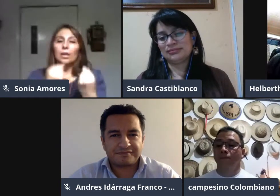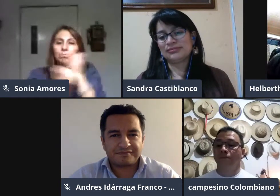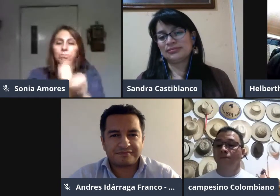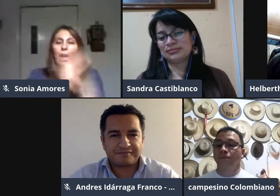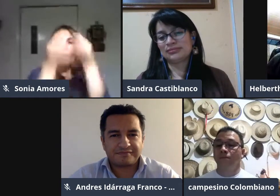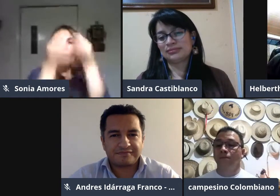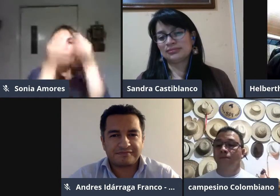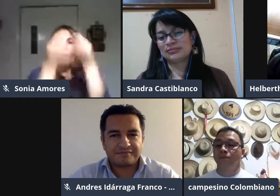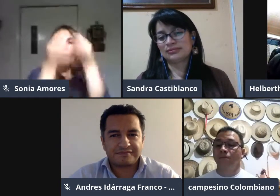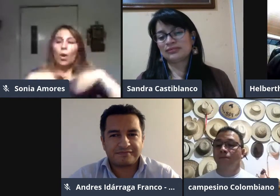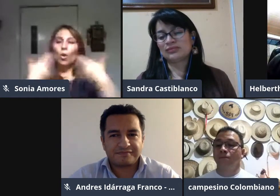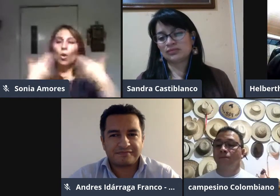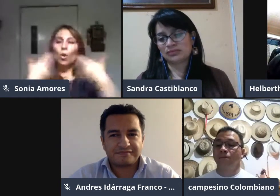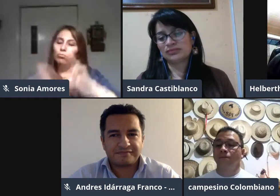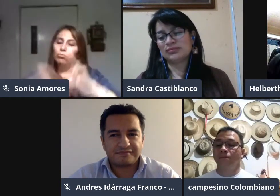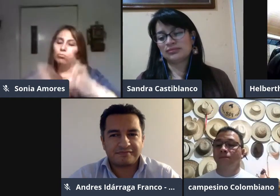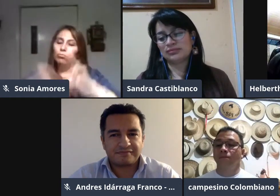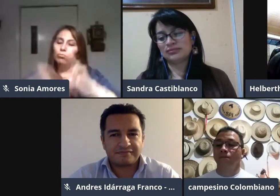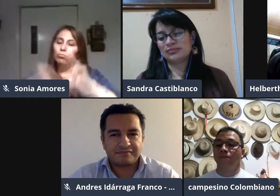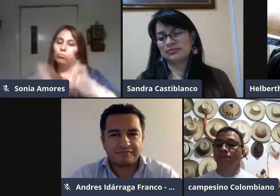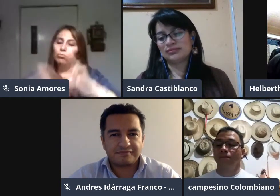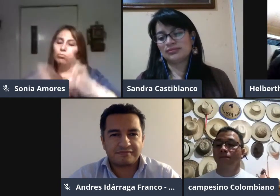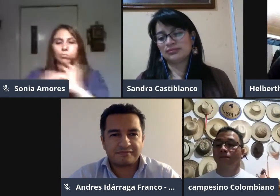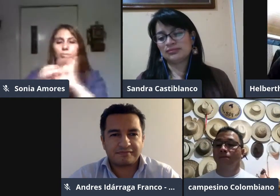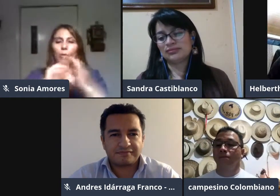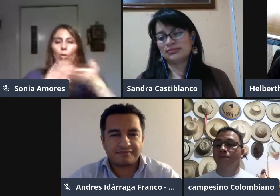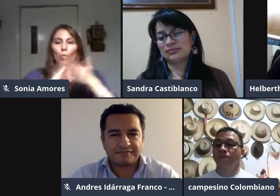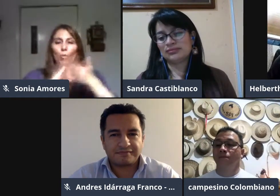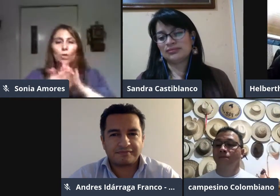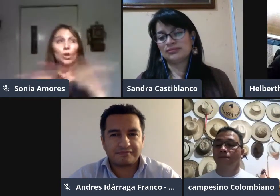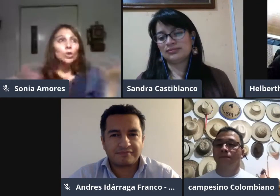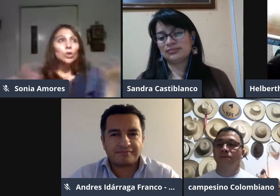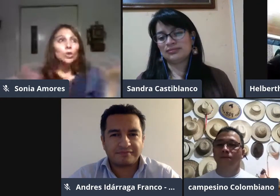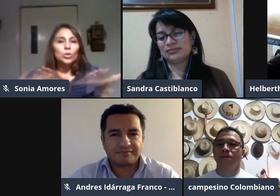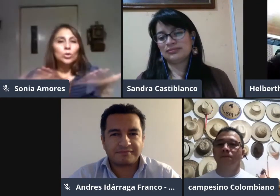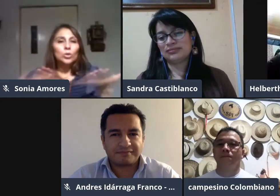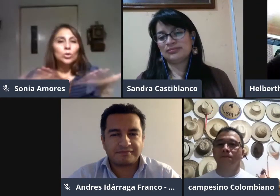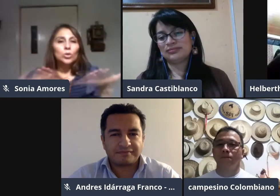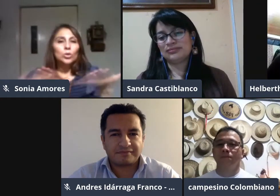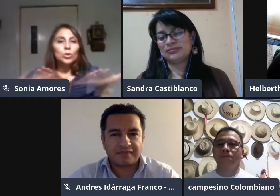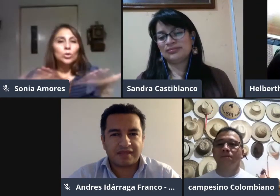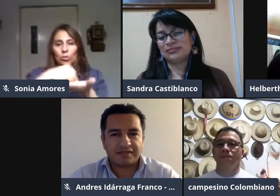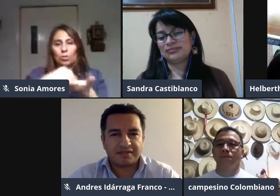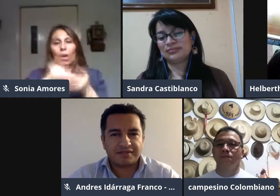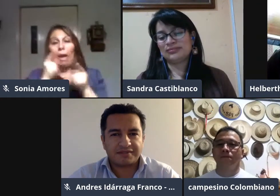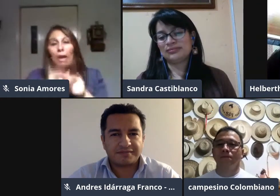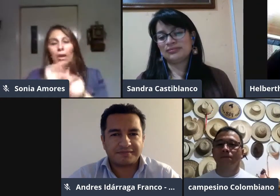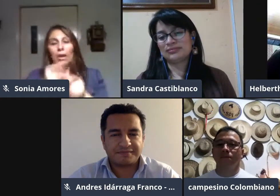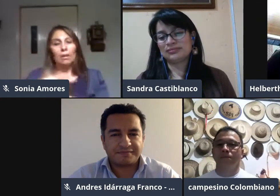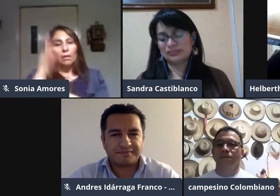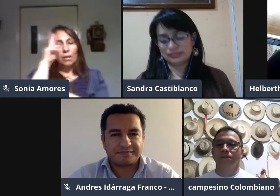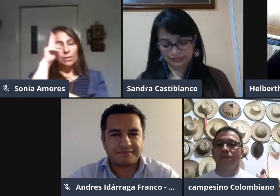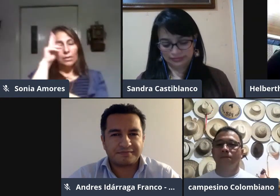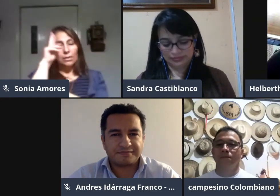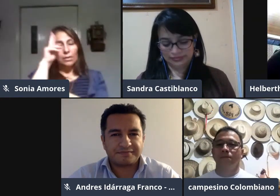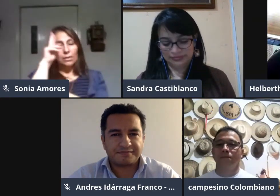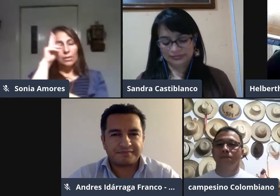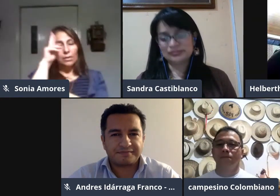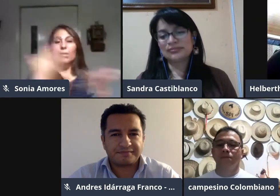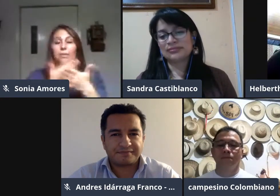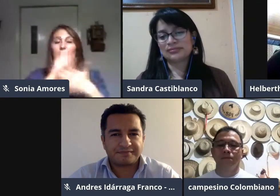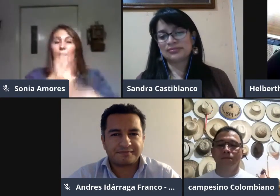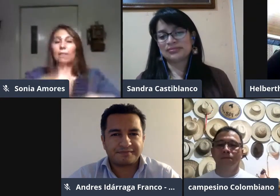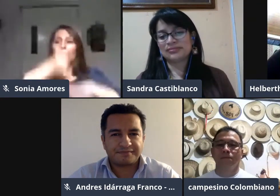construyendo esos vínculos comunitarios en nuestros territorios. Y por eso también es importante agradecer a la Dirección de Derechos